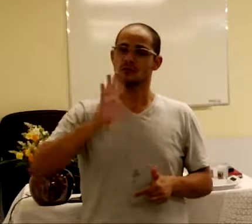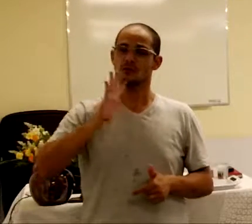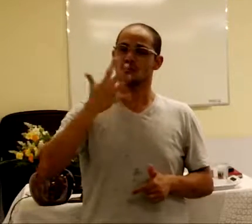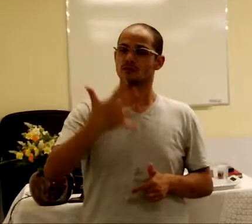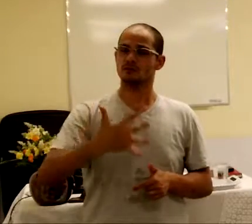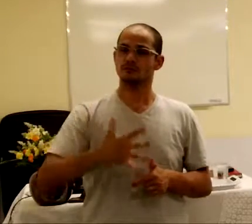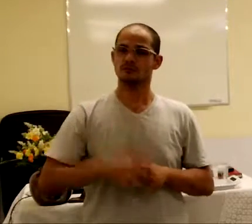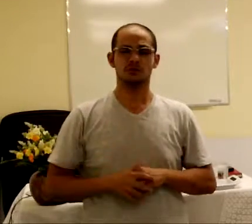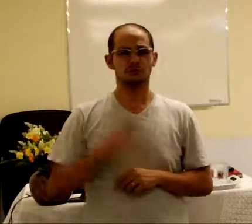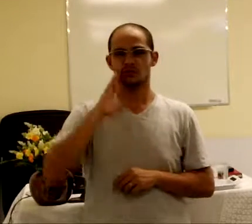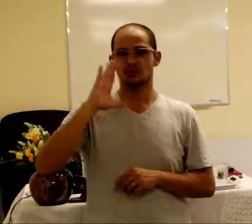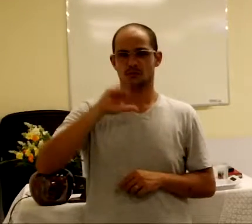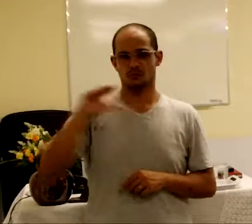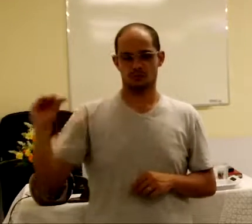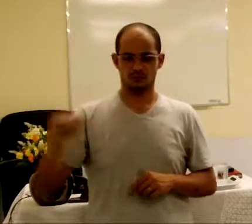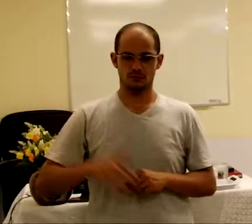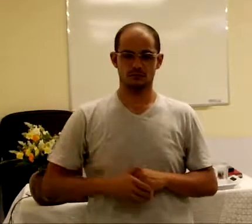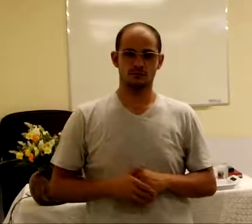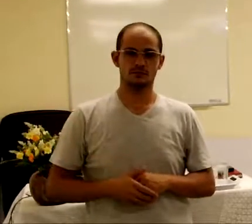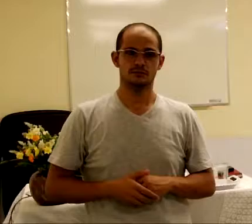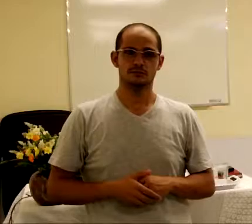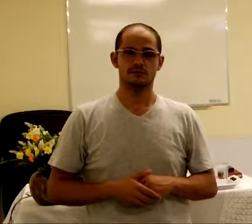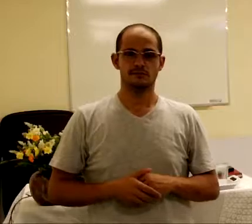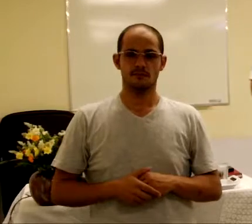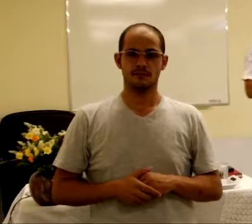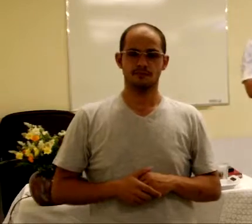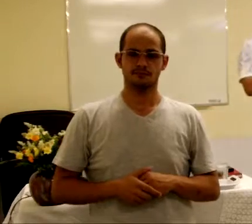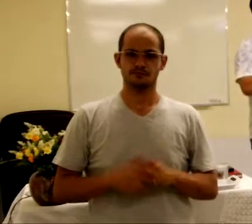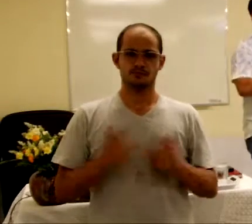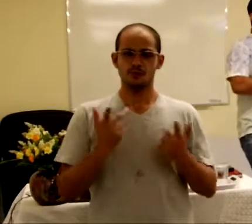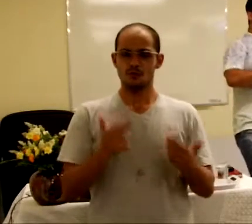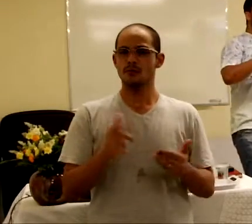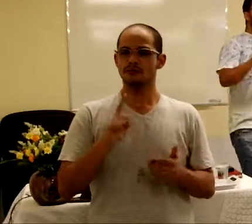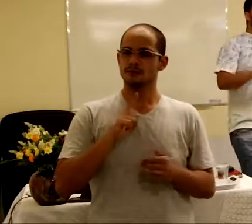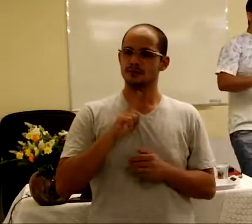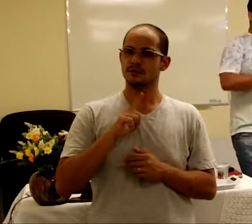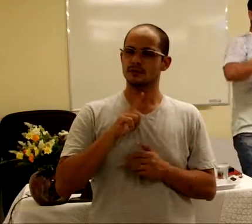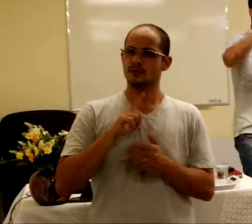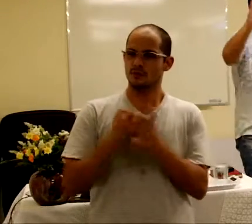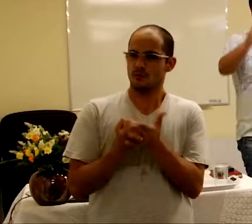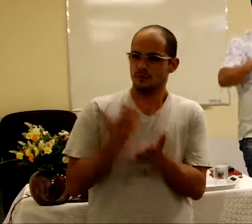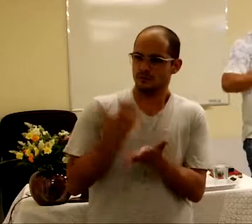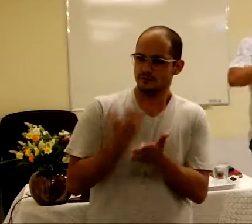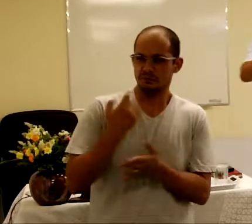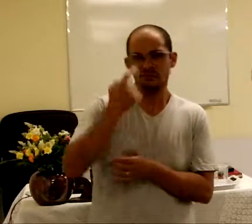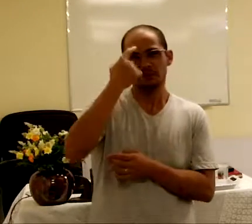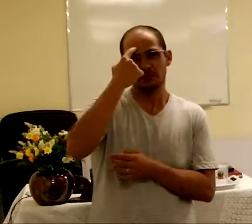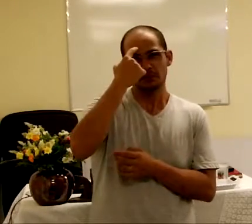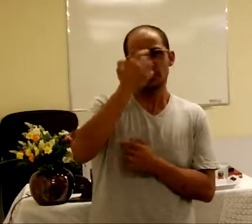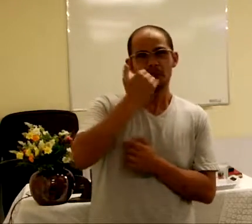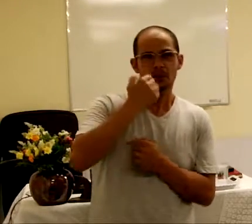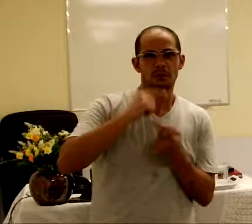Vai tranquilo para Deus. Né? Aquilo que está no Evangelho, né? Vocês se preocupam demais com o que tem que comer, beber, o que tem que